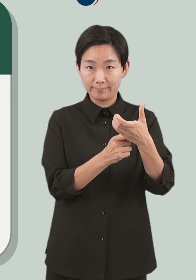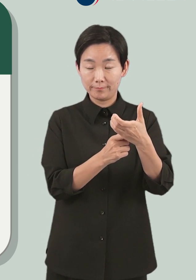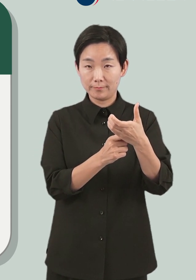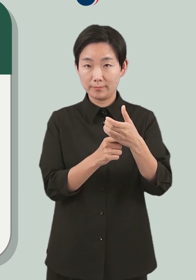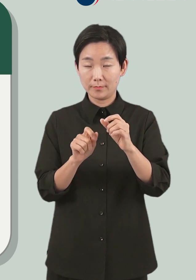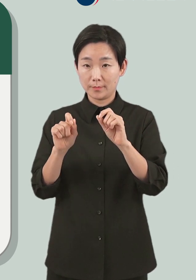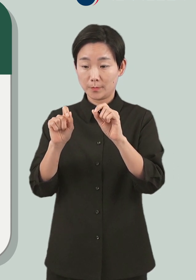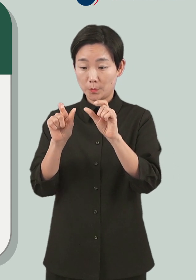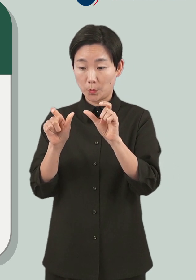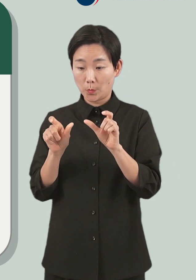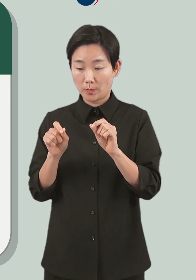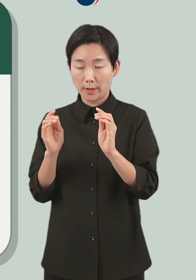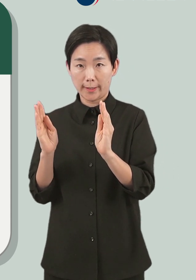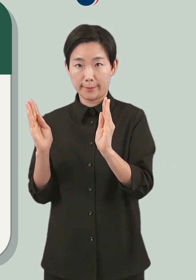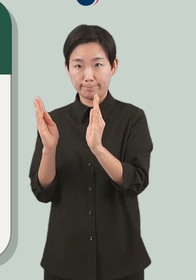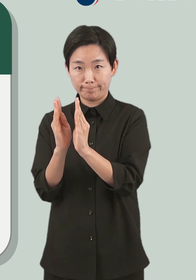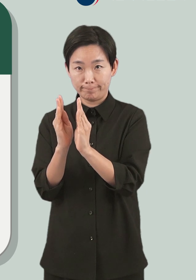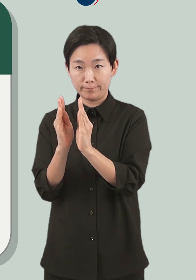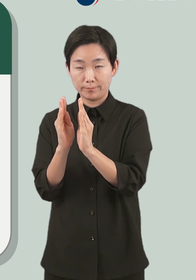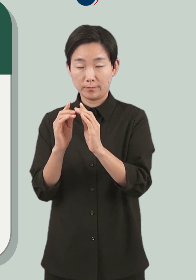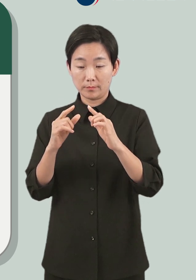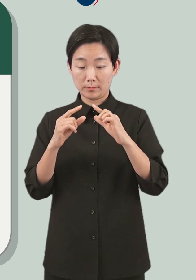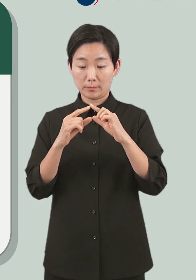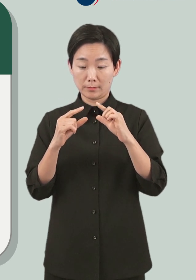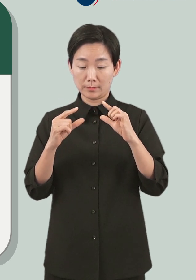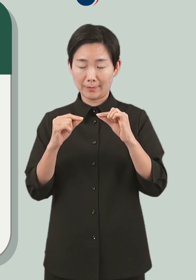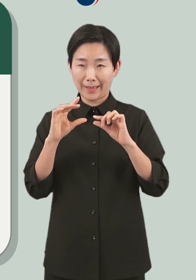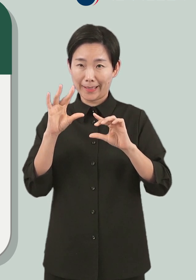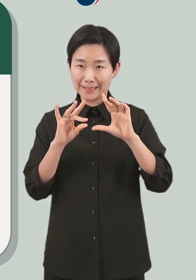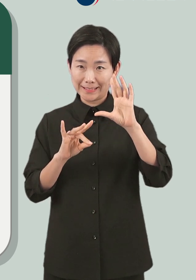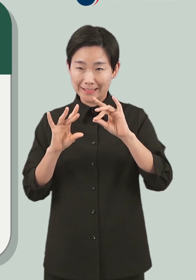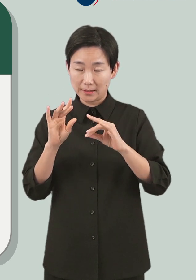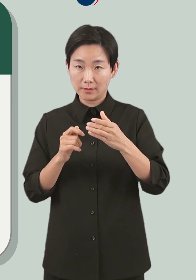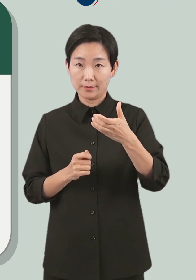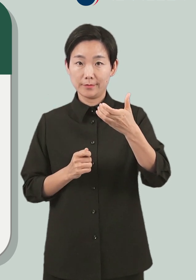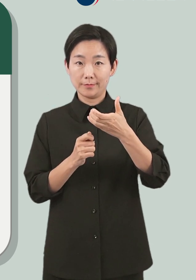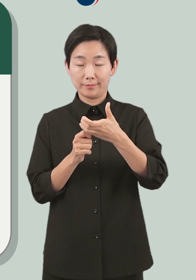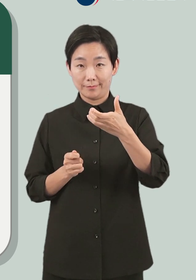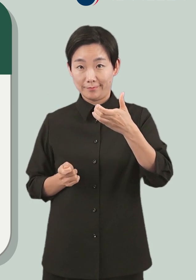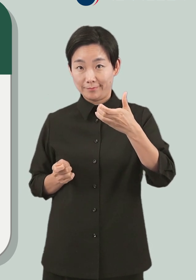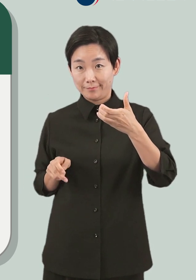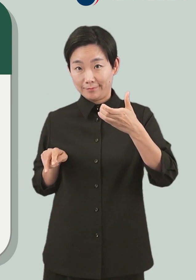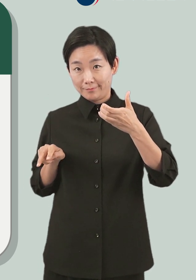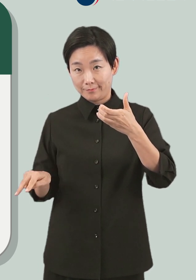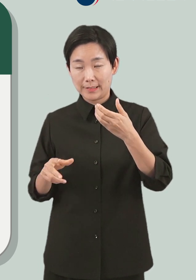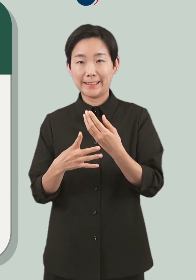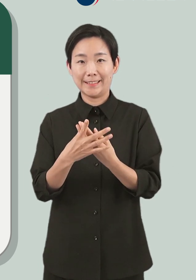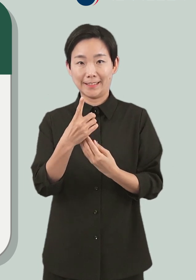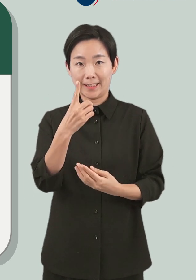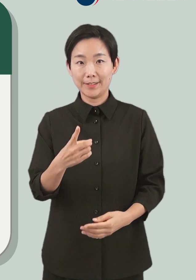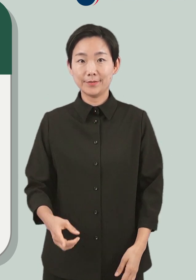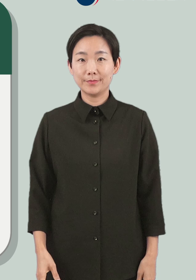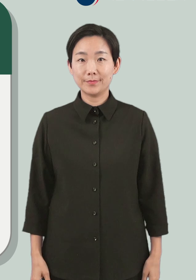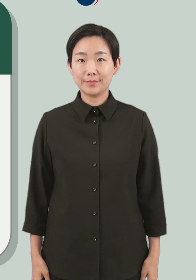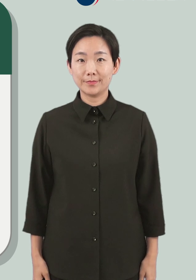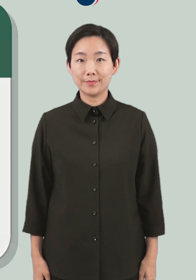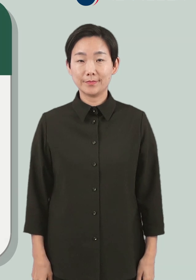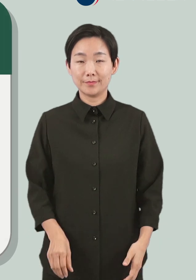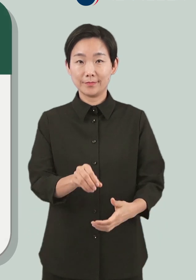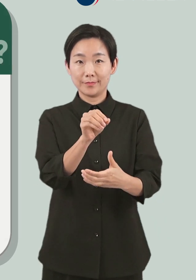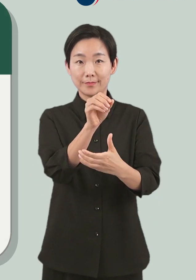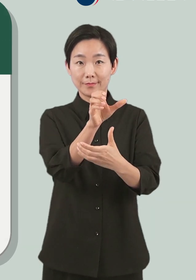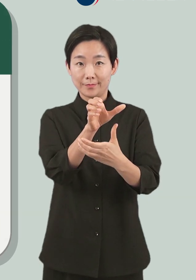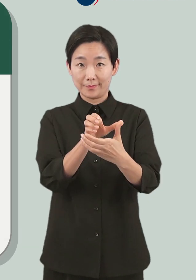젤, 전원선으로 구성되어 있습니다. 긴 타원형의 본체 위쪽에는 조작 화면이 있습니다. 본체